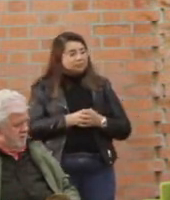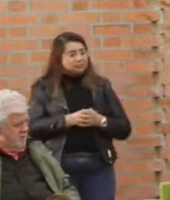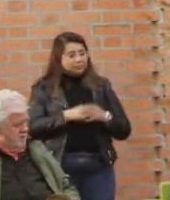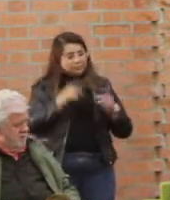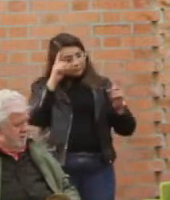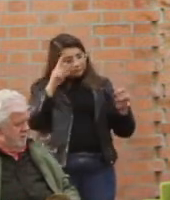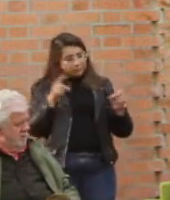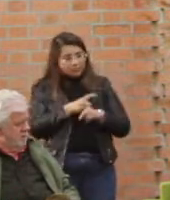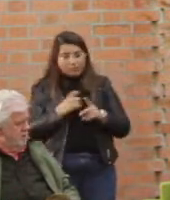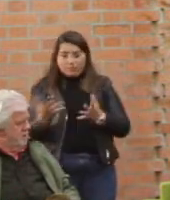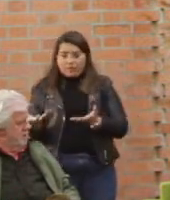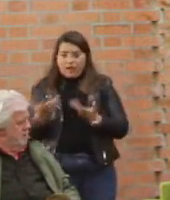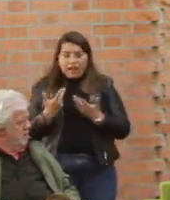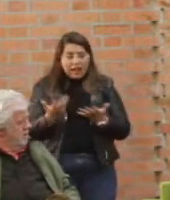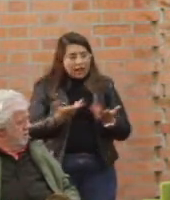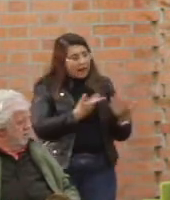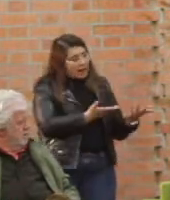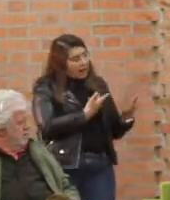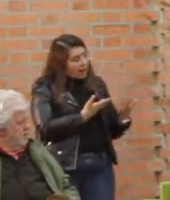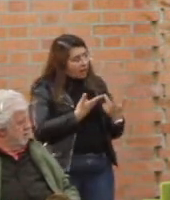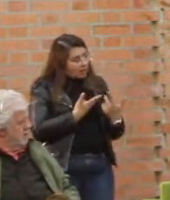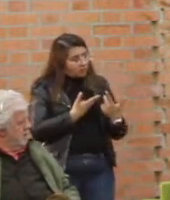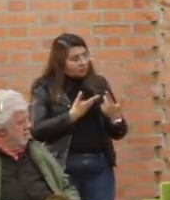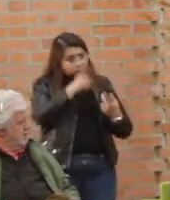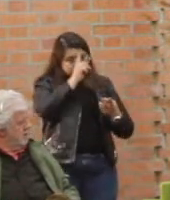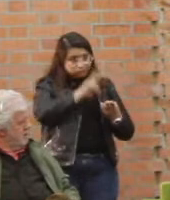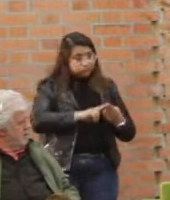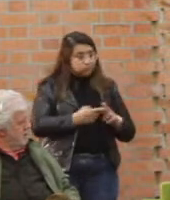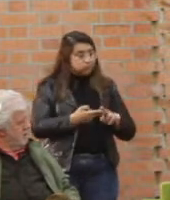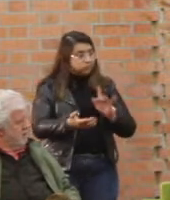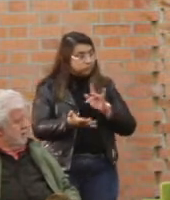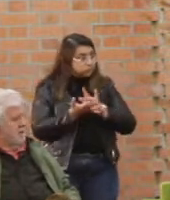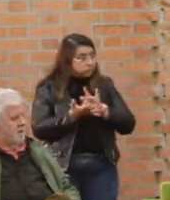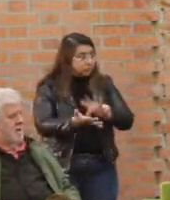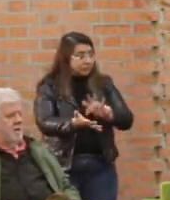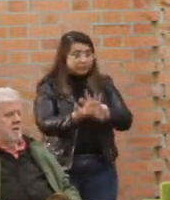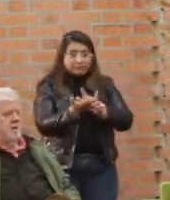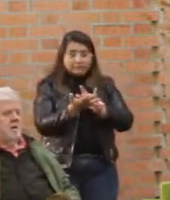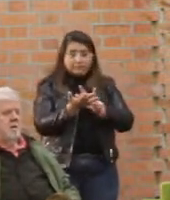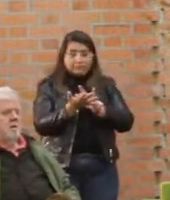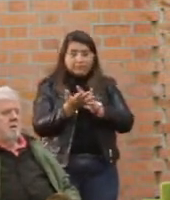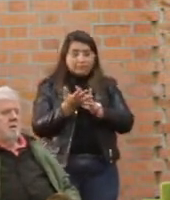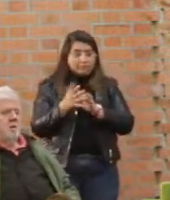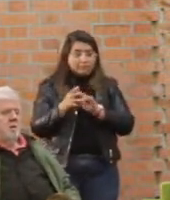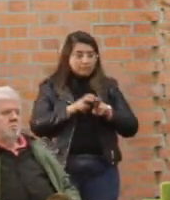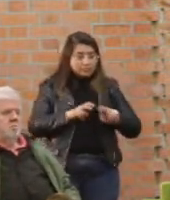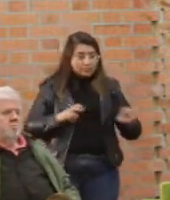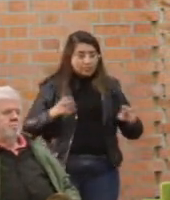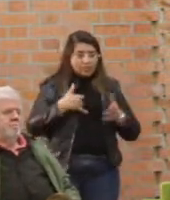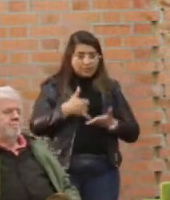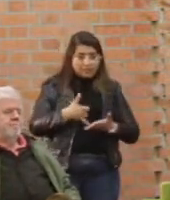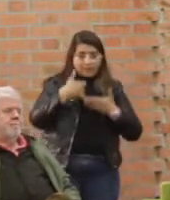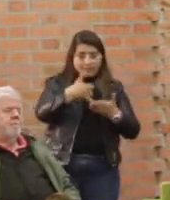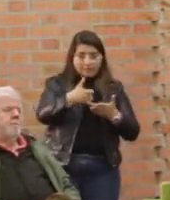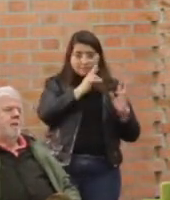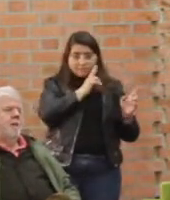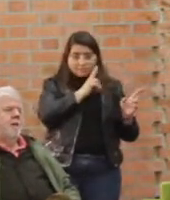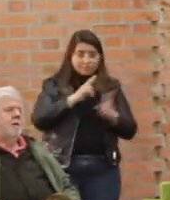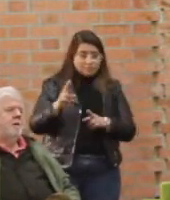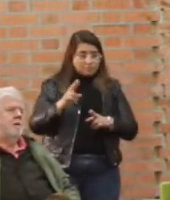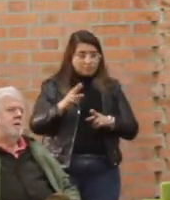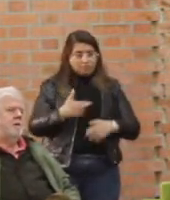lo que nos comentaste antes me gustaría que nos participaras tu perspectiva sobre el modo en que un premio de este tipo